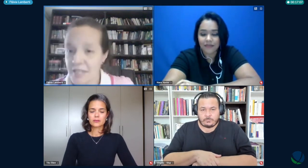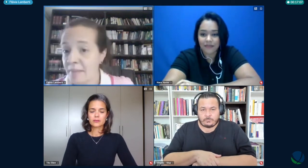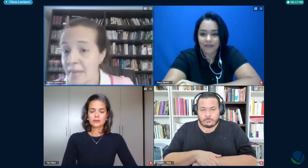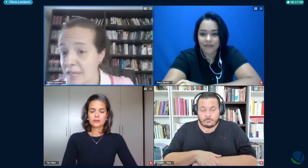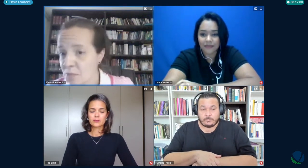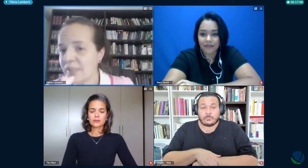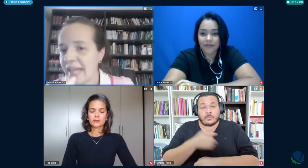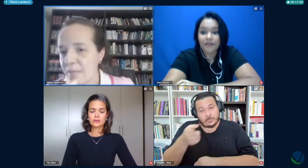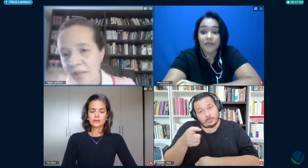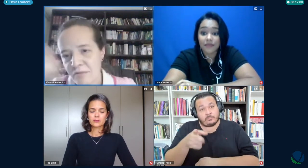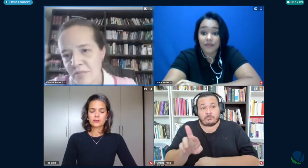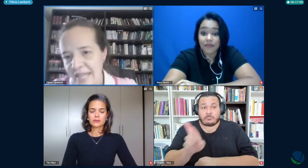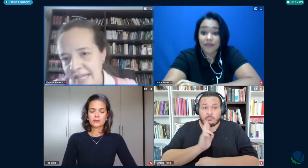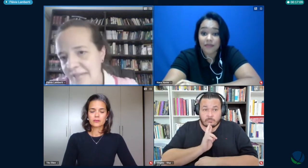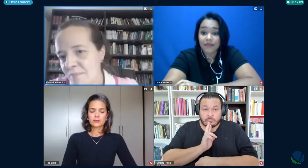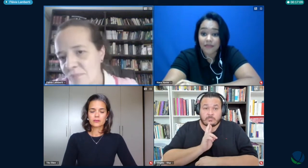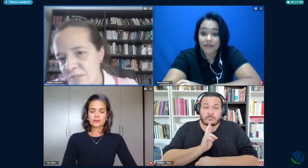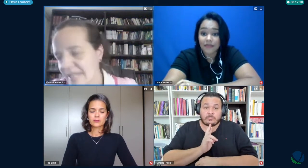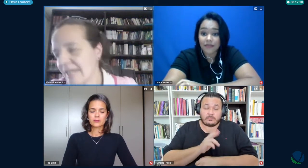Aí você vai me responder, porque